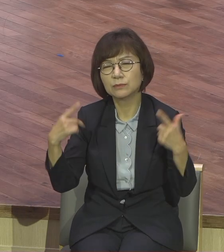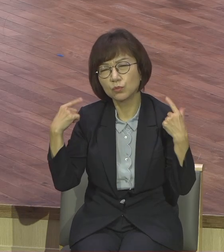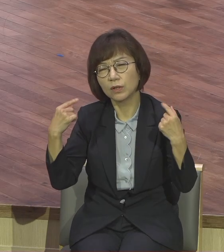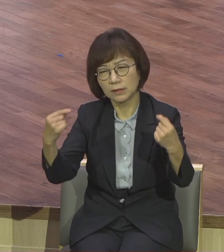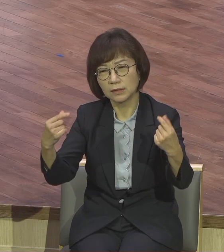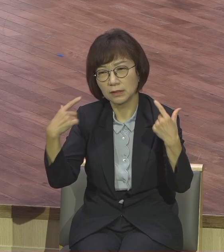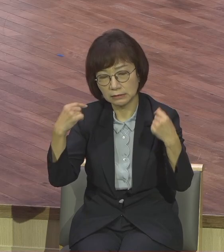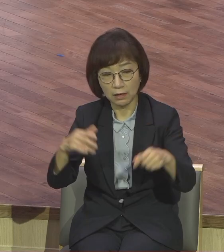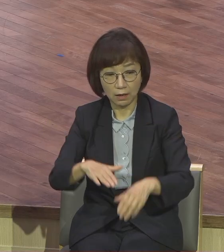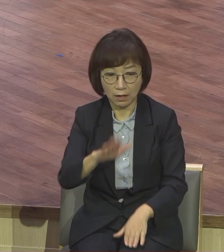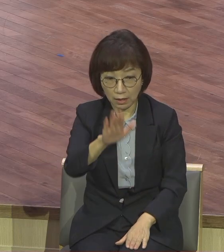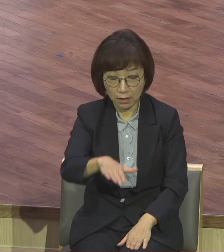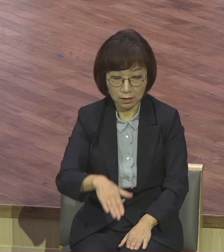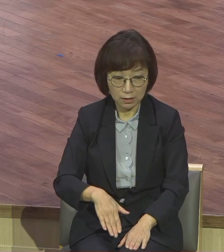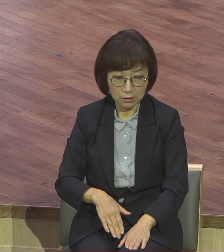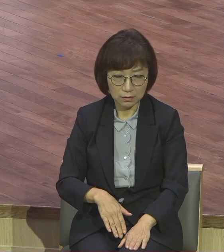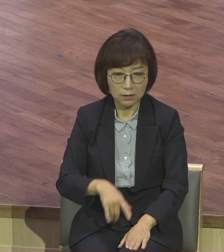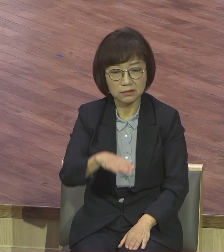그래도 그렇지.